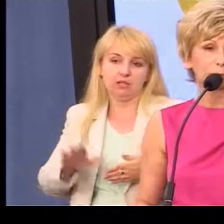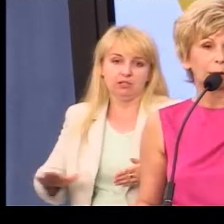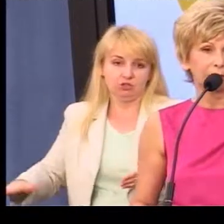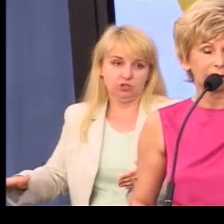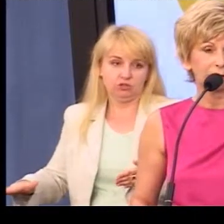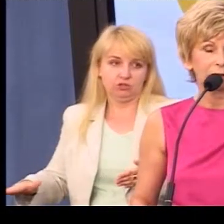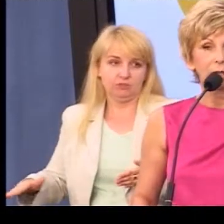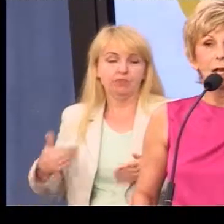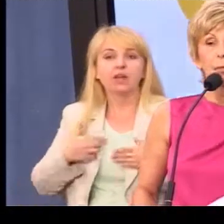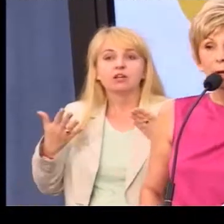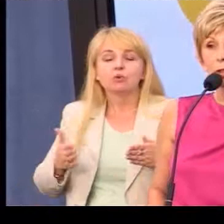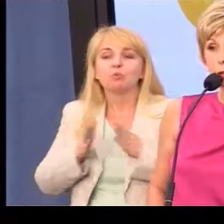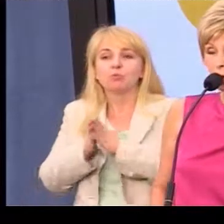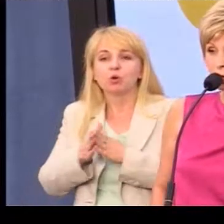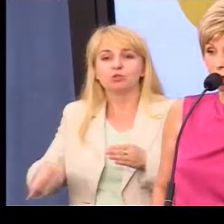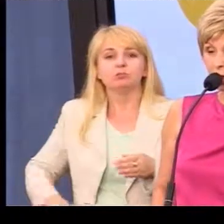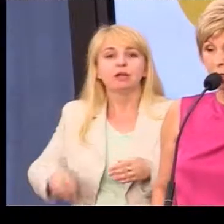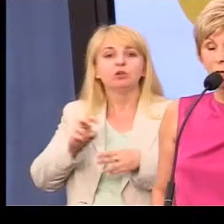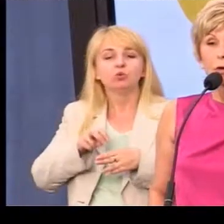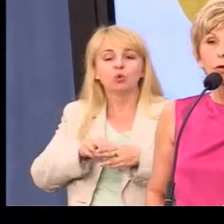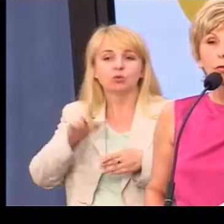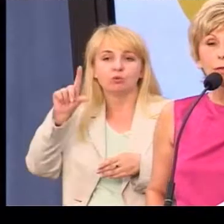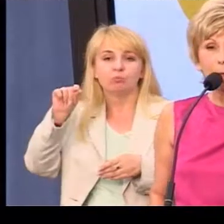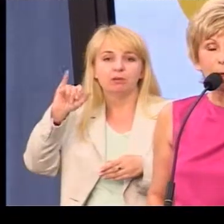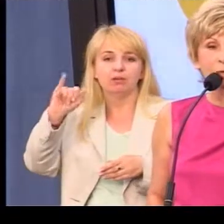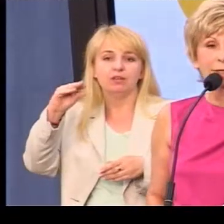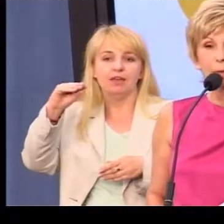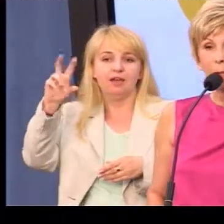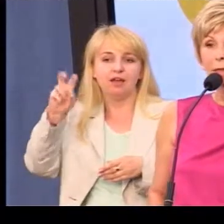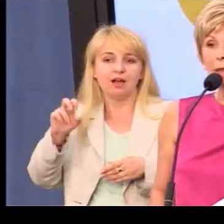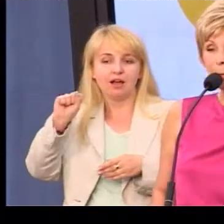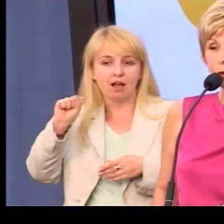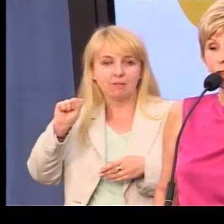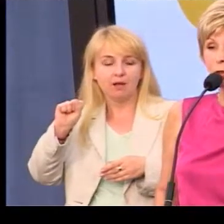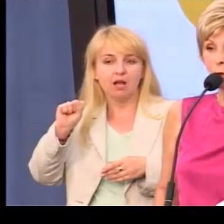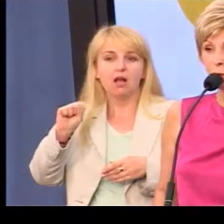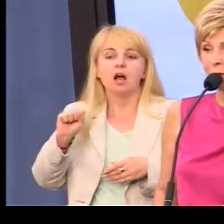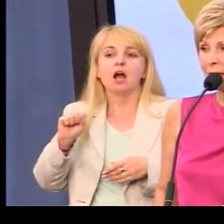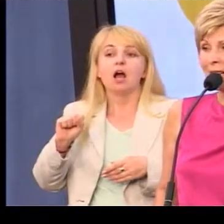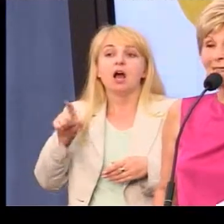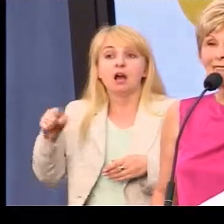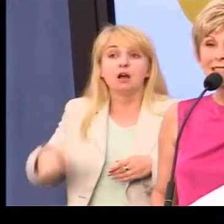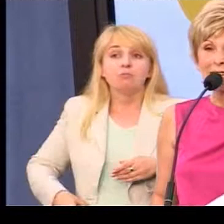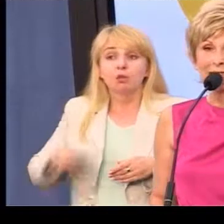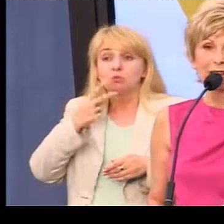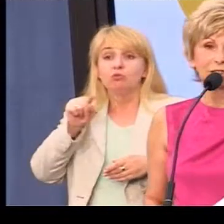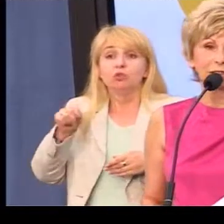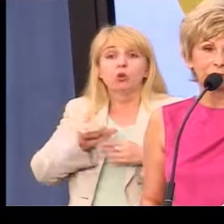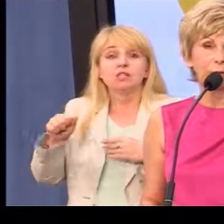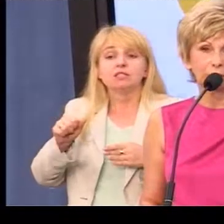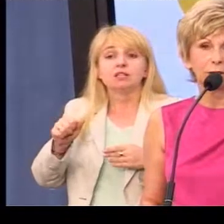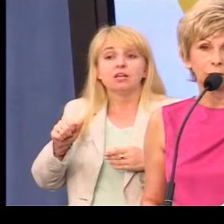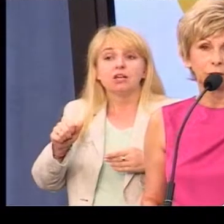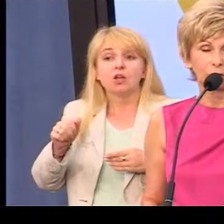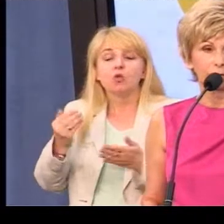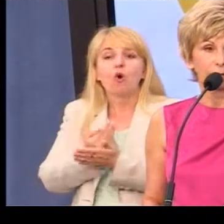pana doktora Piechy. Panie doktorze, forowana przez pana naprotechnologia nie jest